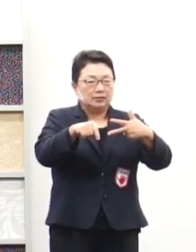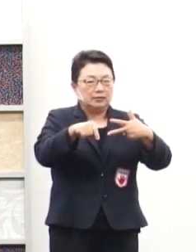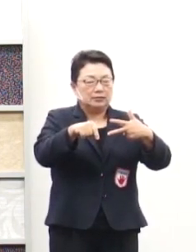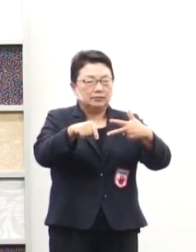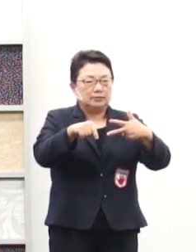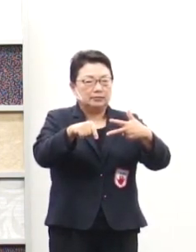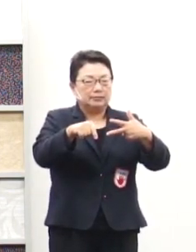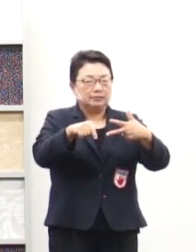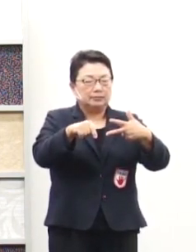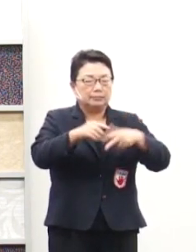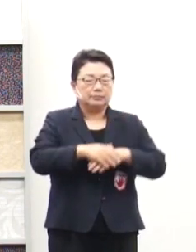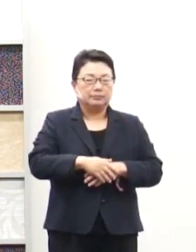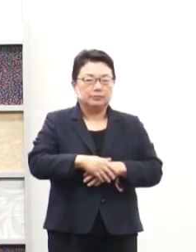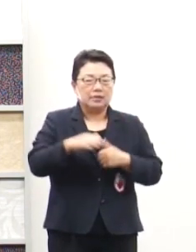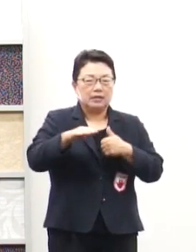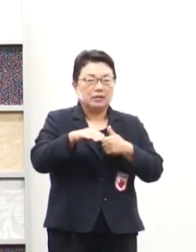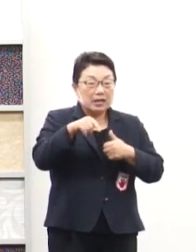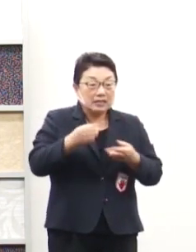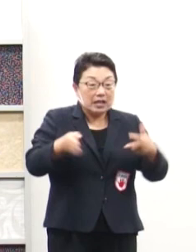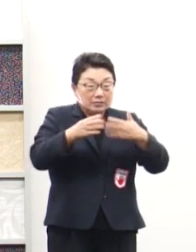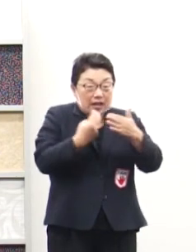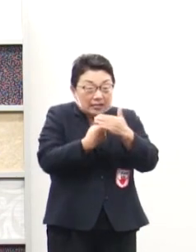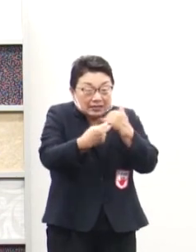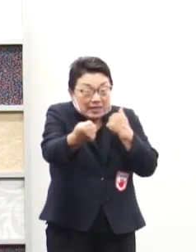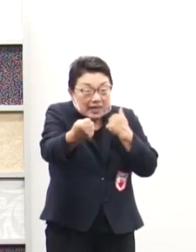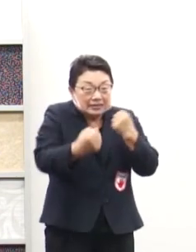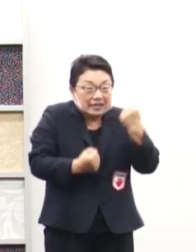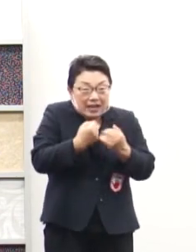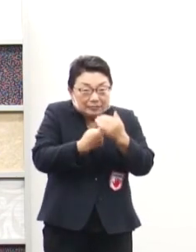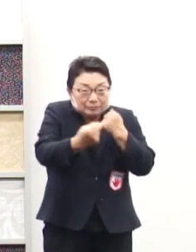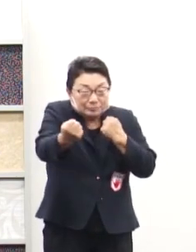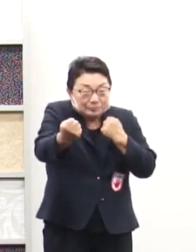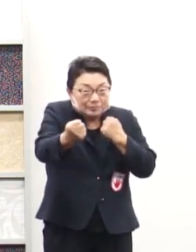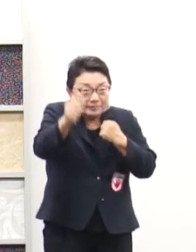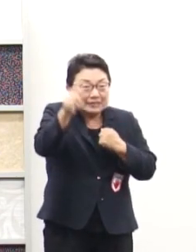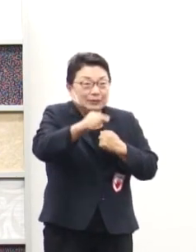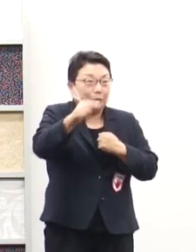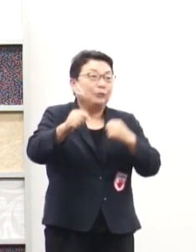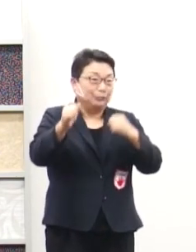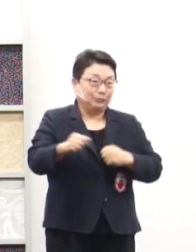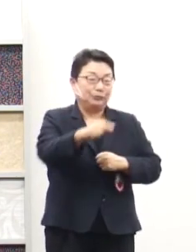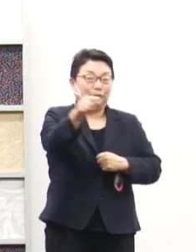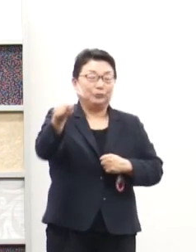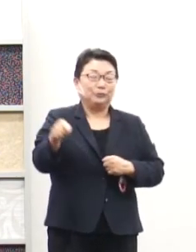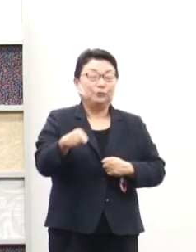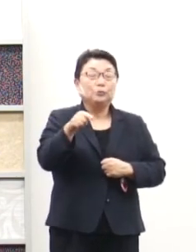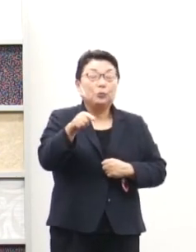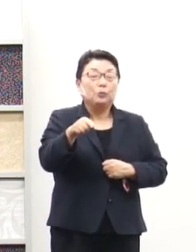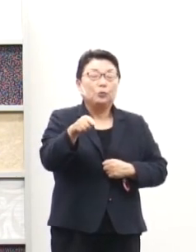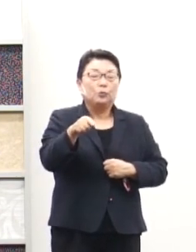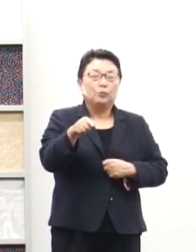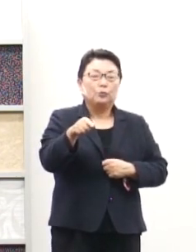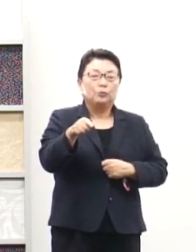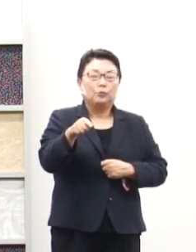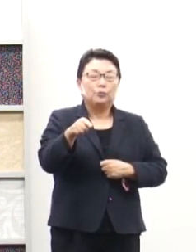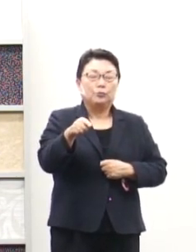とその環境から抜け出しちゃった方が各地でたまに話題になりますけれども、我々その